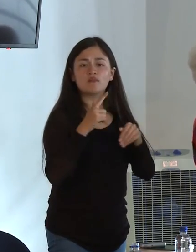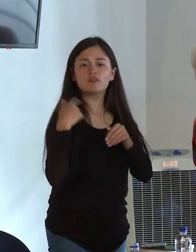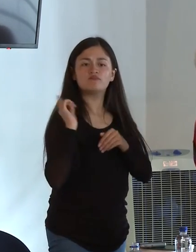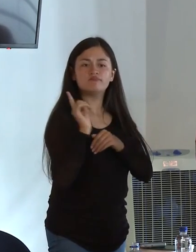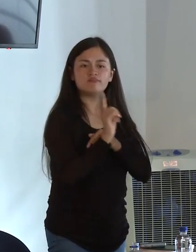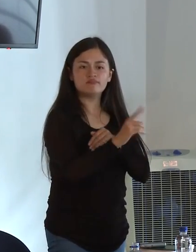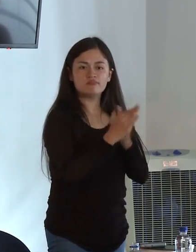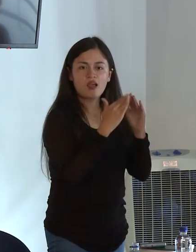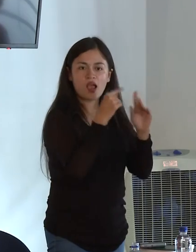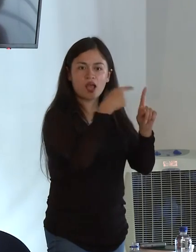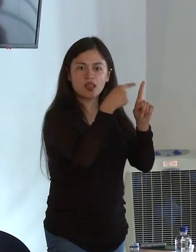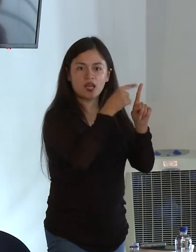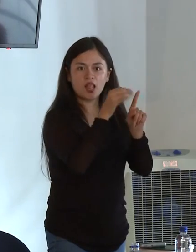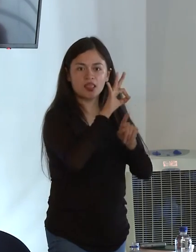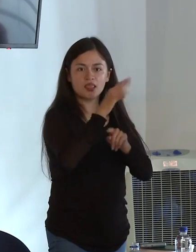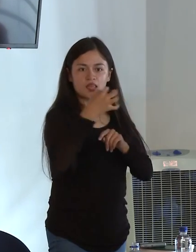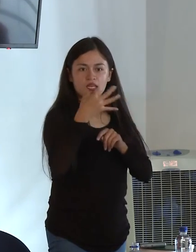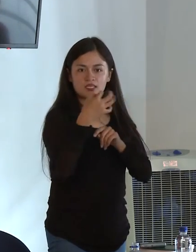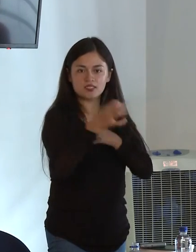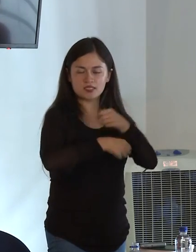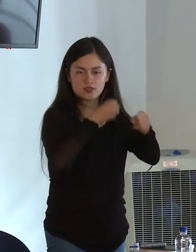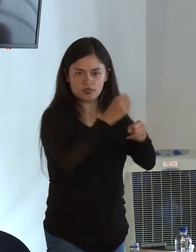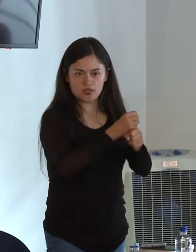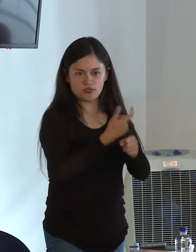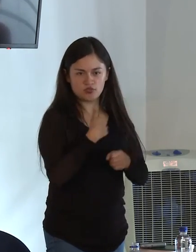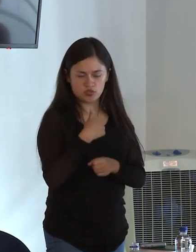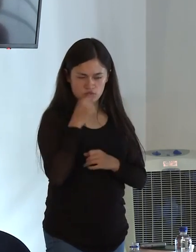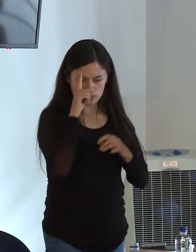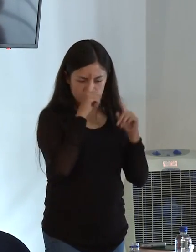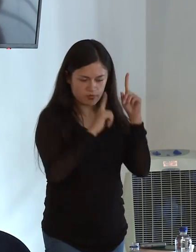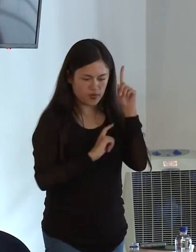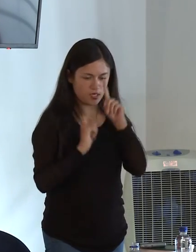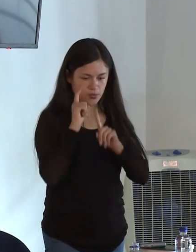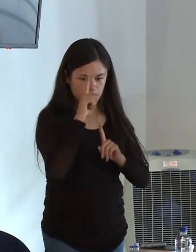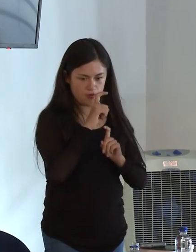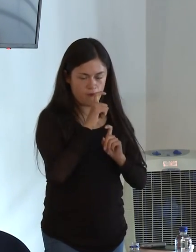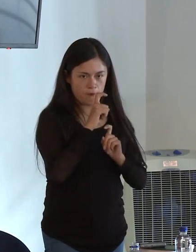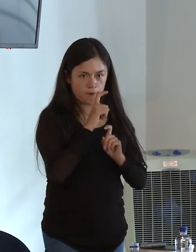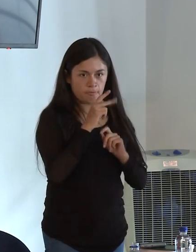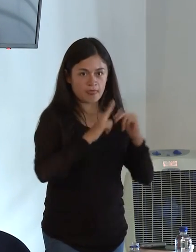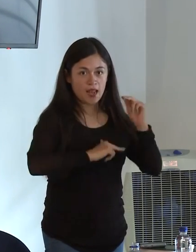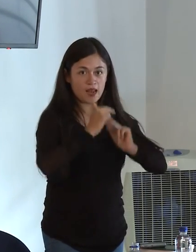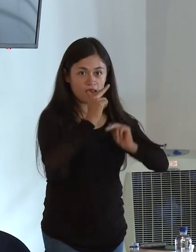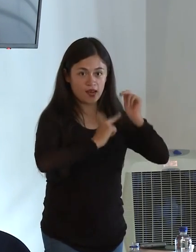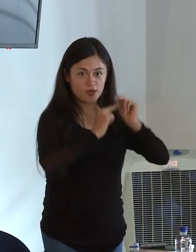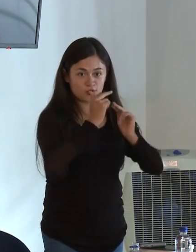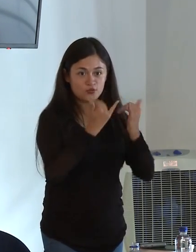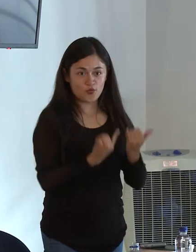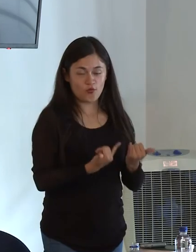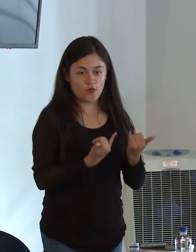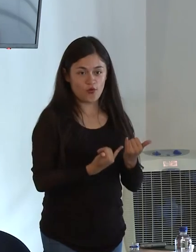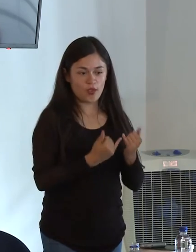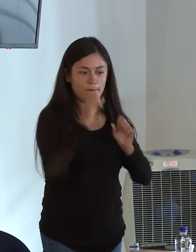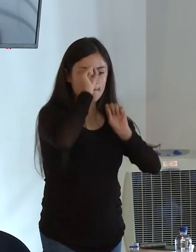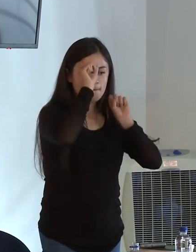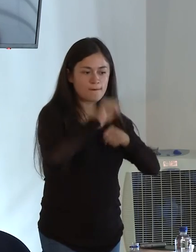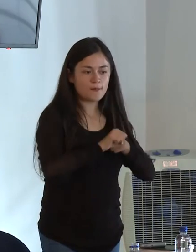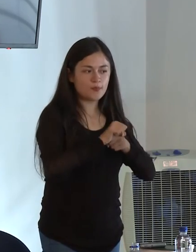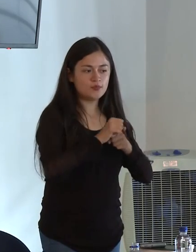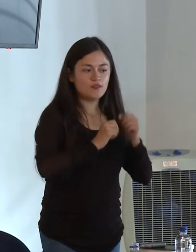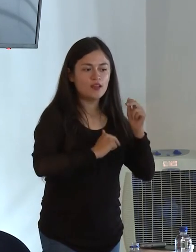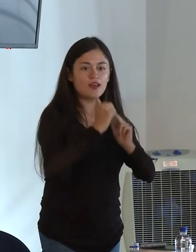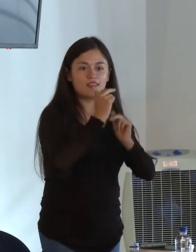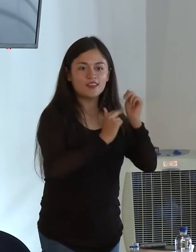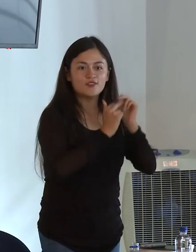su catedral. Yo me preguntaba si la construcción que se nos presenta ahora, la posibilidad de